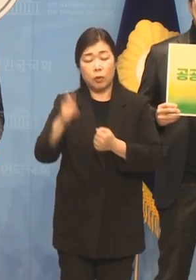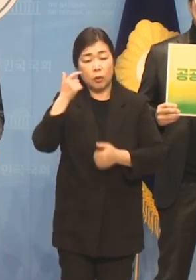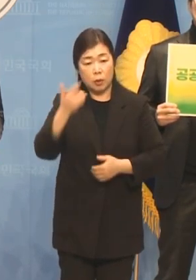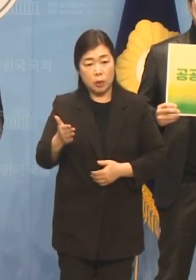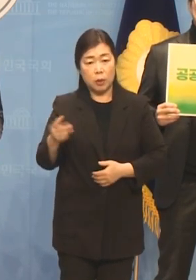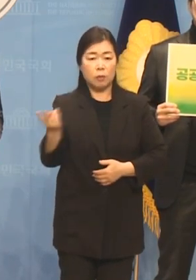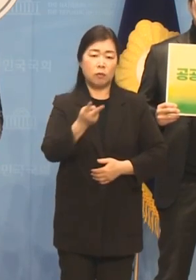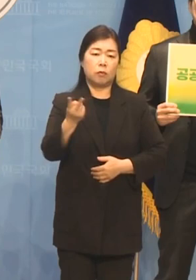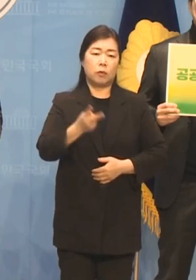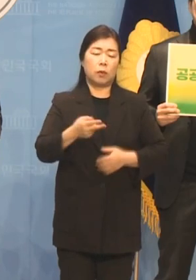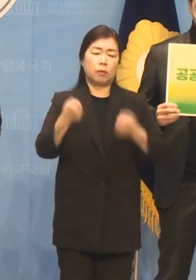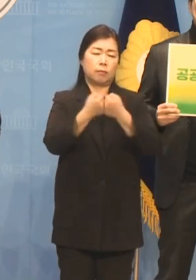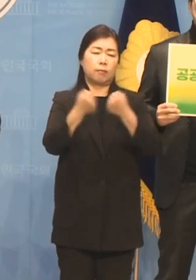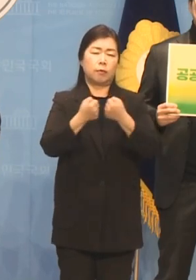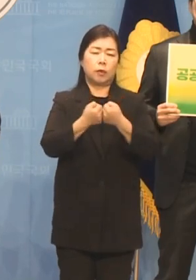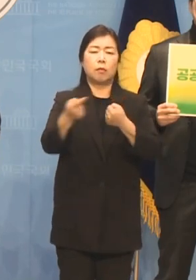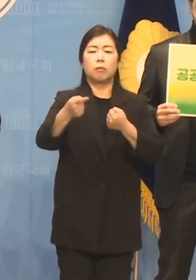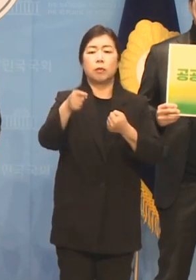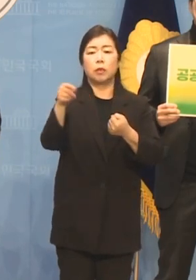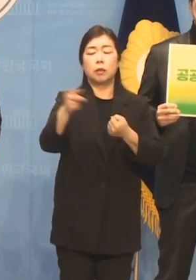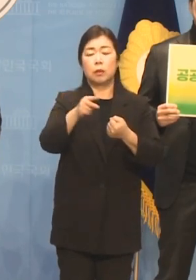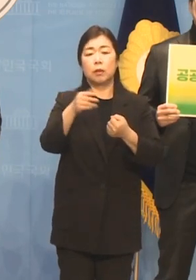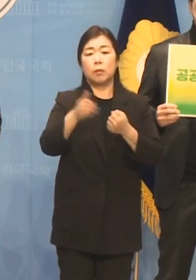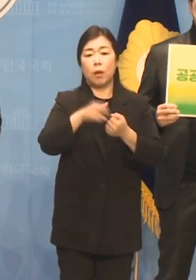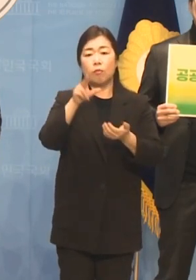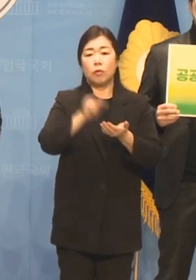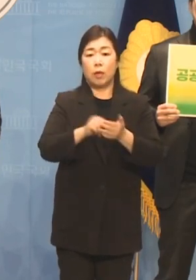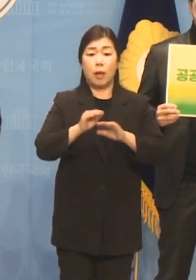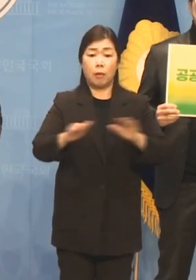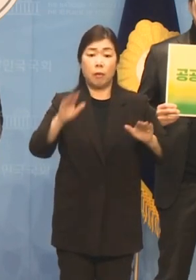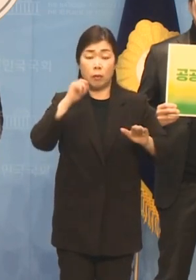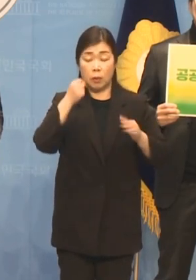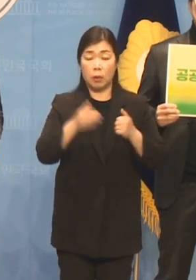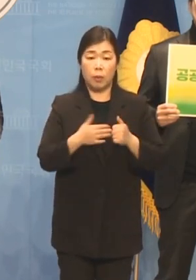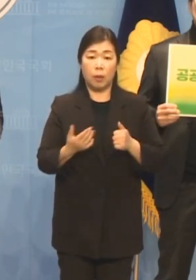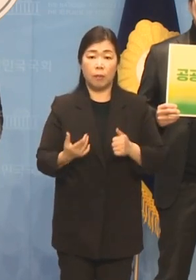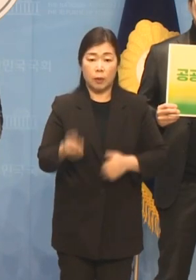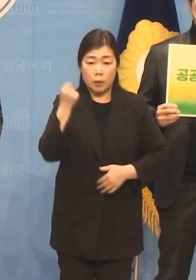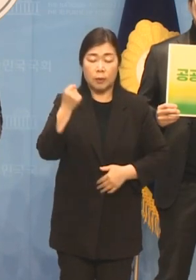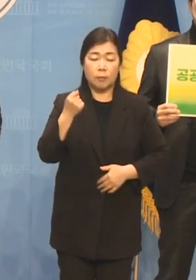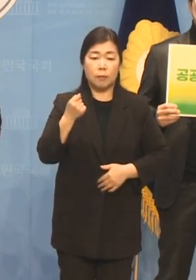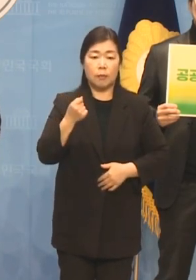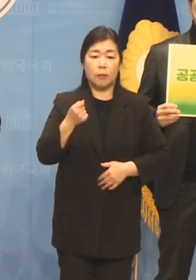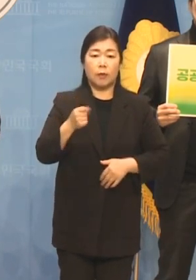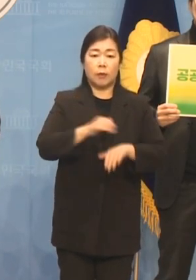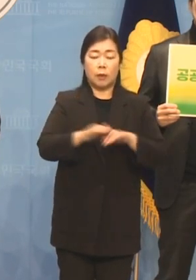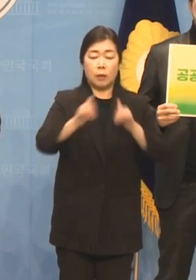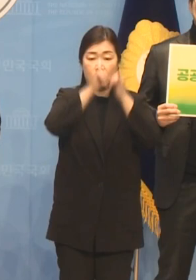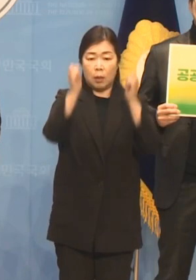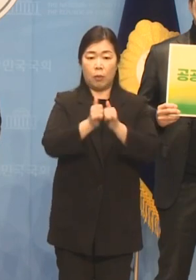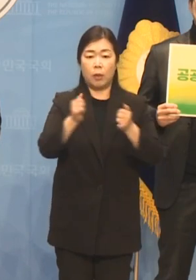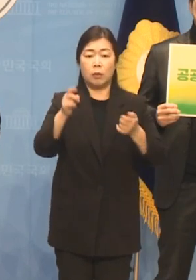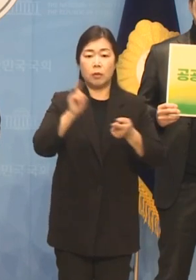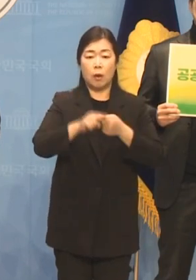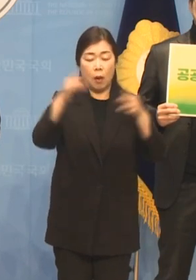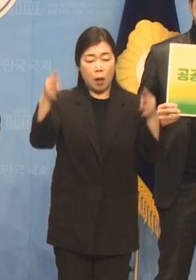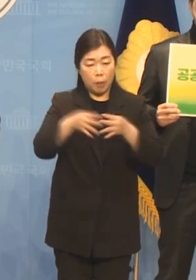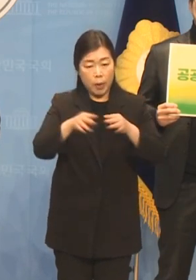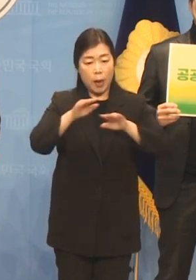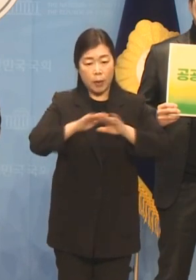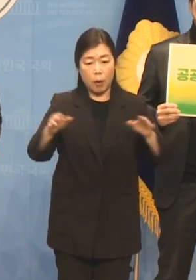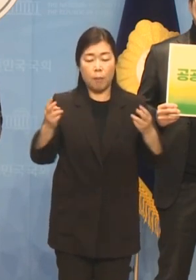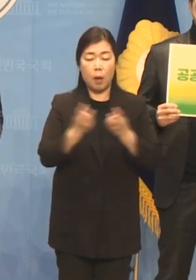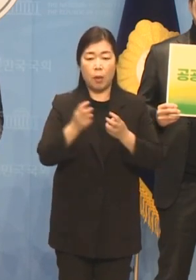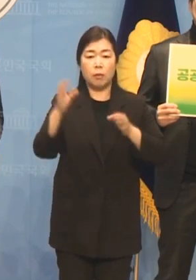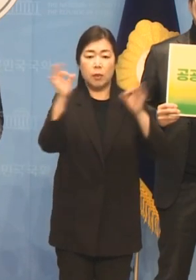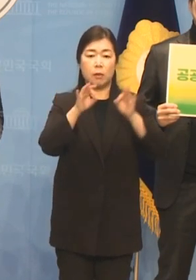해결책이 될 수 없음을 직시하고 보다 신속하게 그리고 원만한 사회적 해결 방법을 찾아야 될 때가